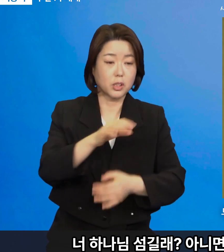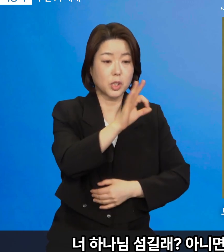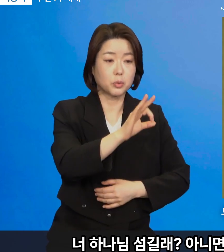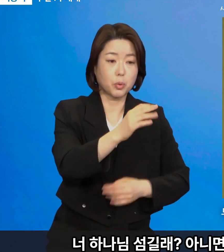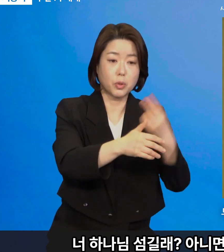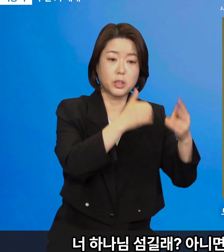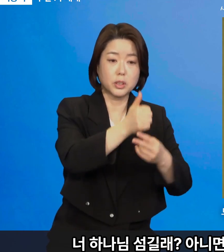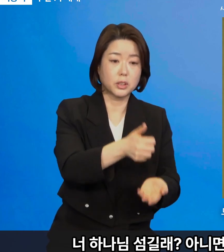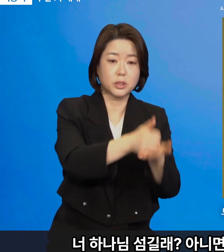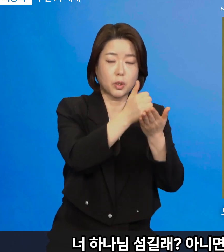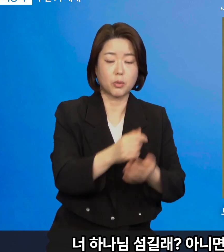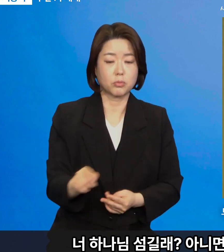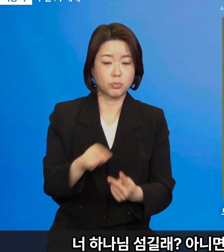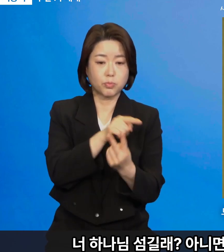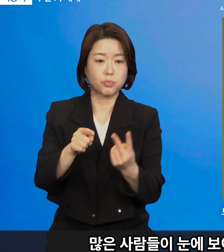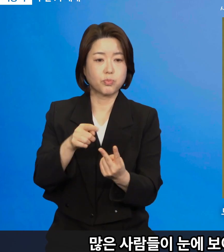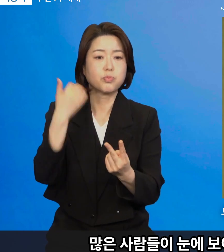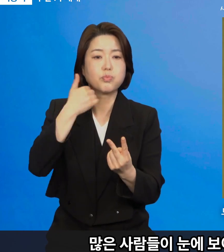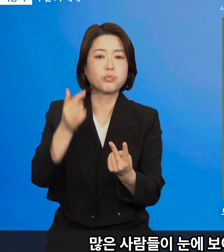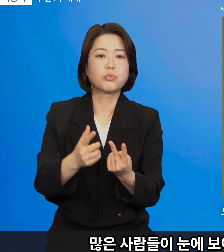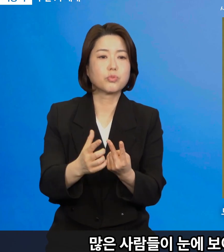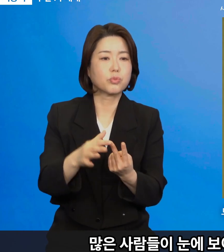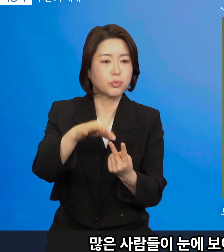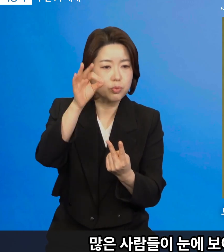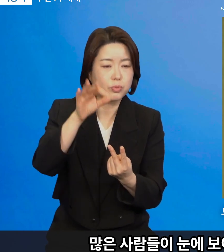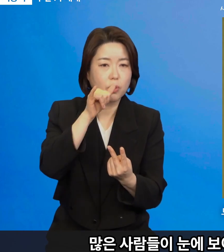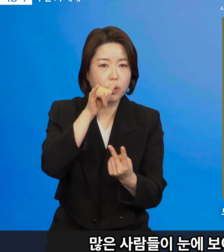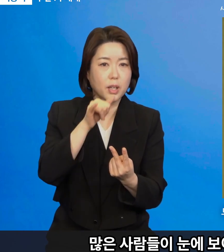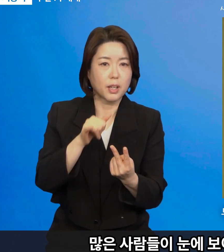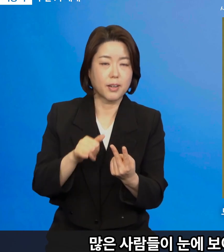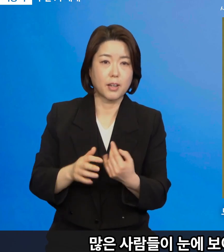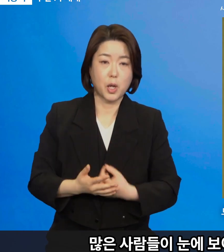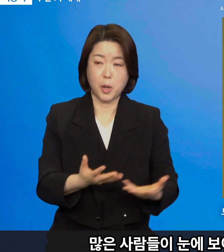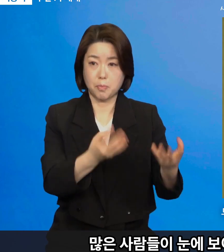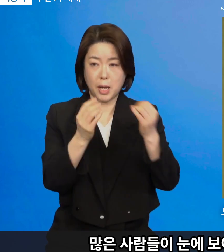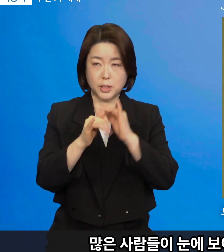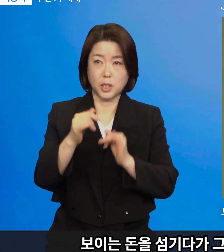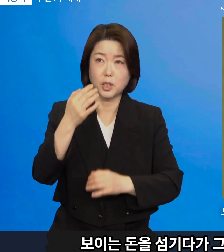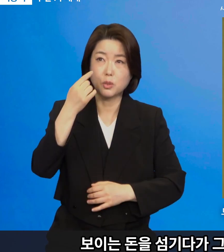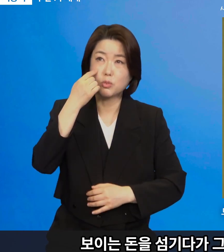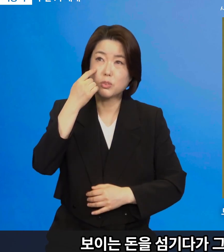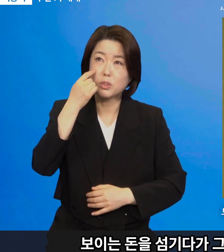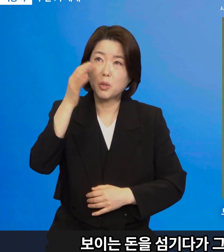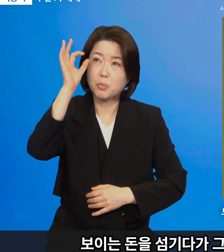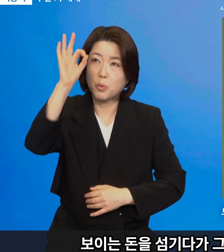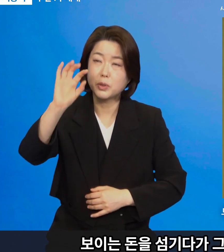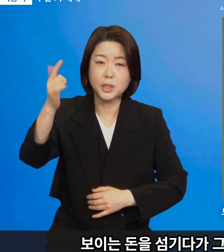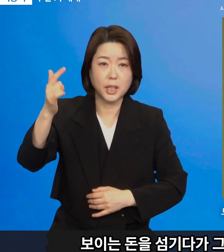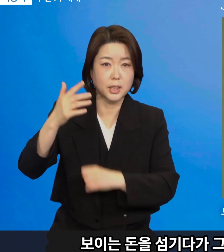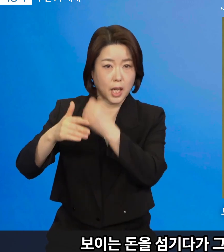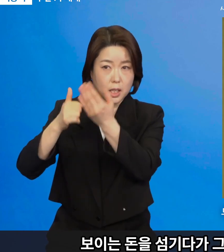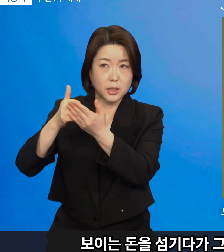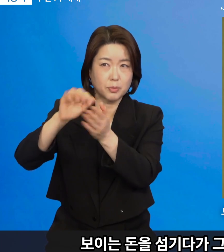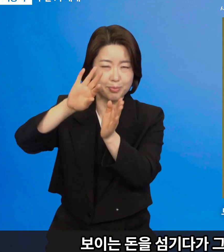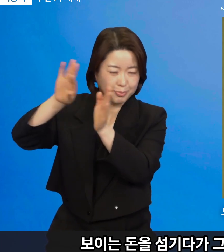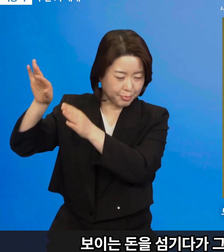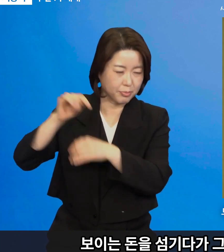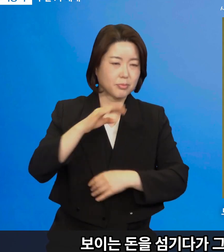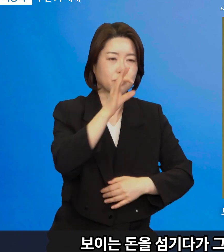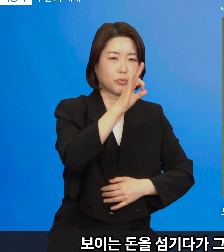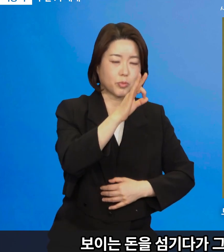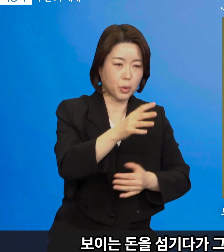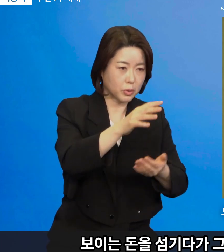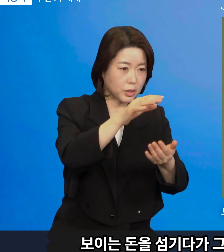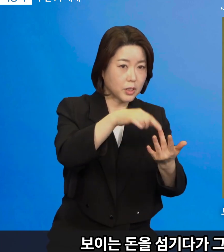섬길래? 선택해라. 많은 사람들이 눈에 보이지 않는 하나님보다는 보이는 돈을 섬기다가 그